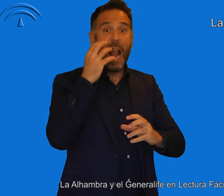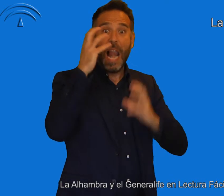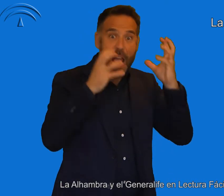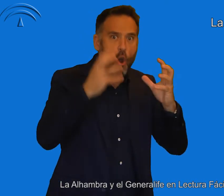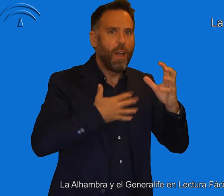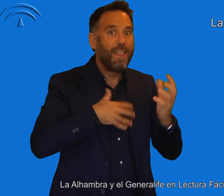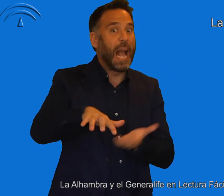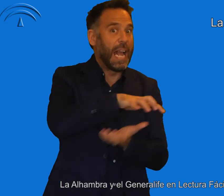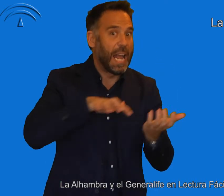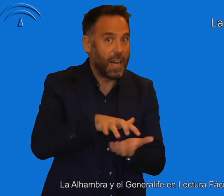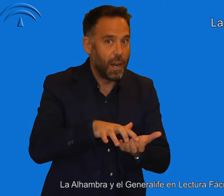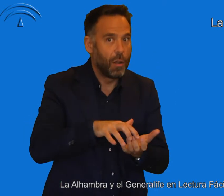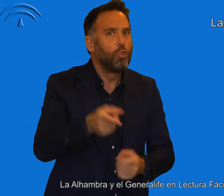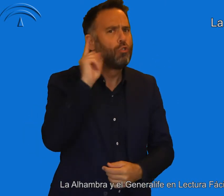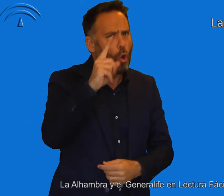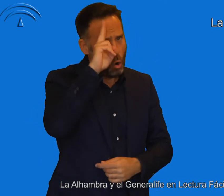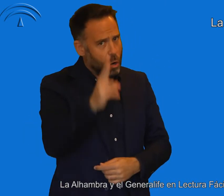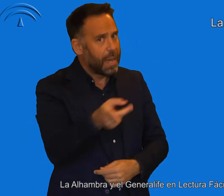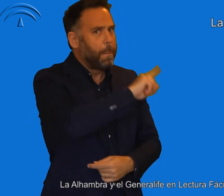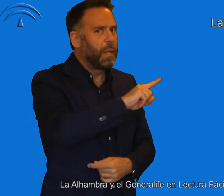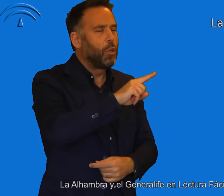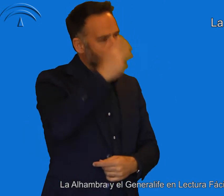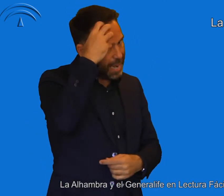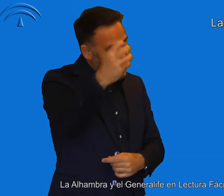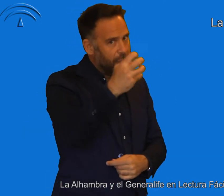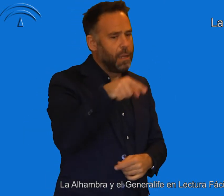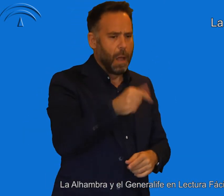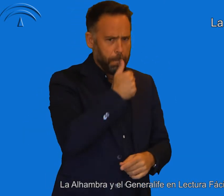guerra, y solo el respeto al emir contiene su enojo.